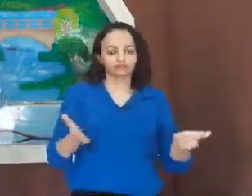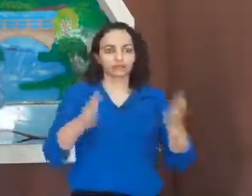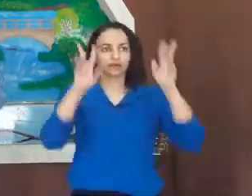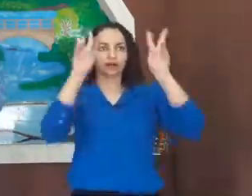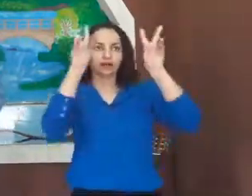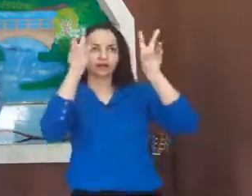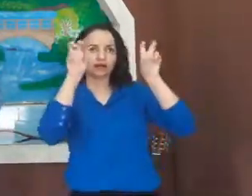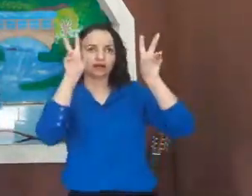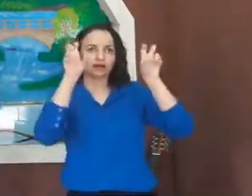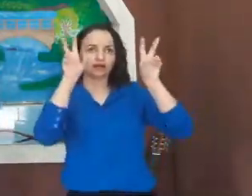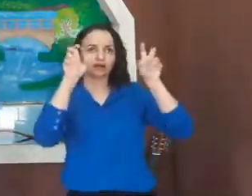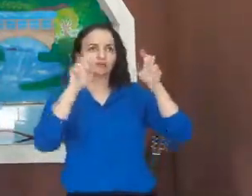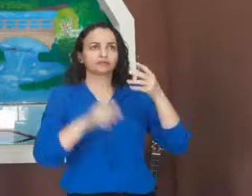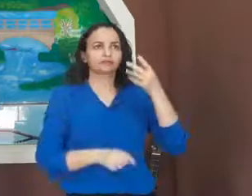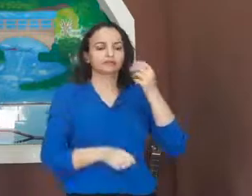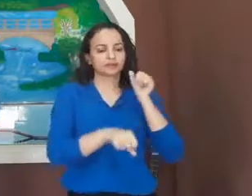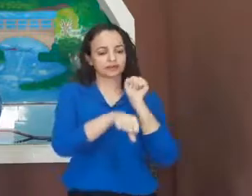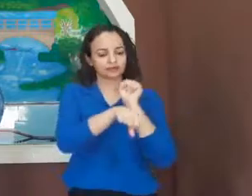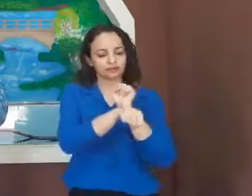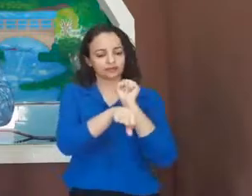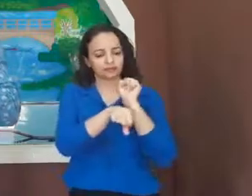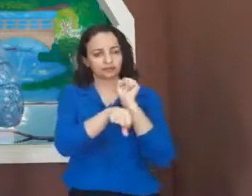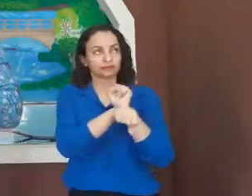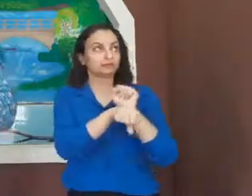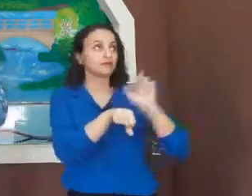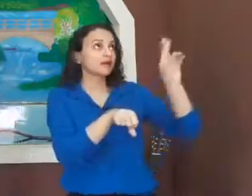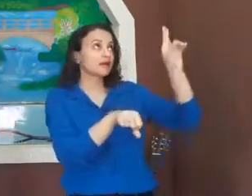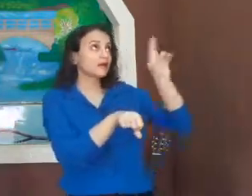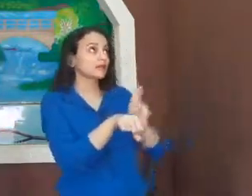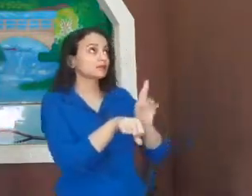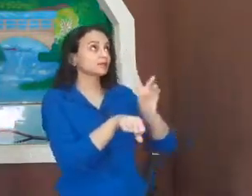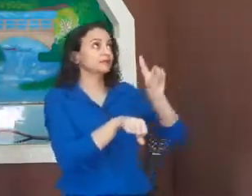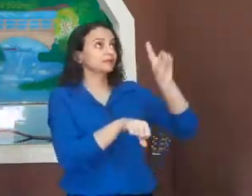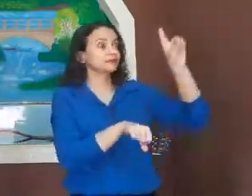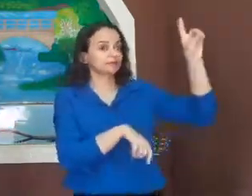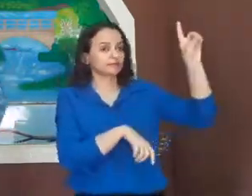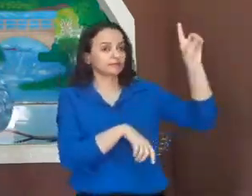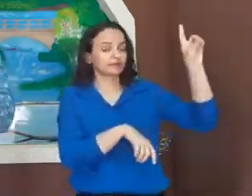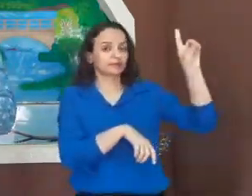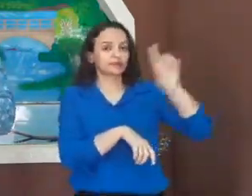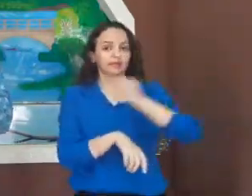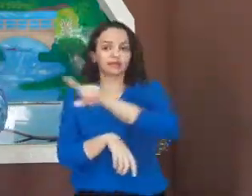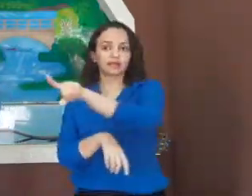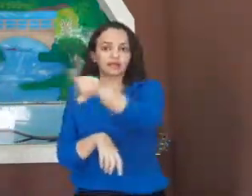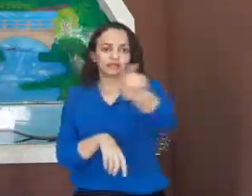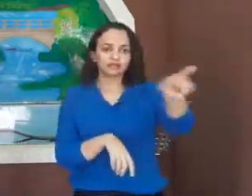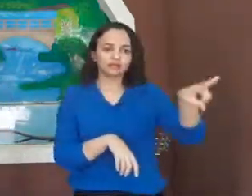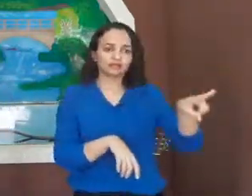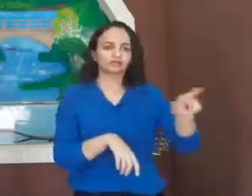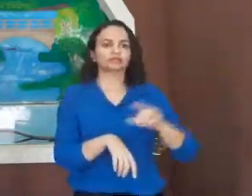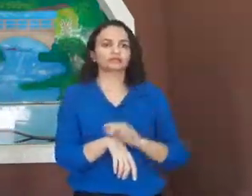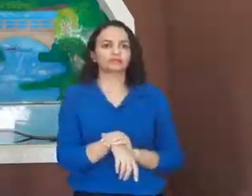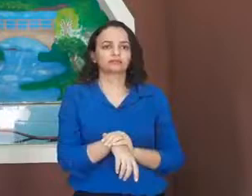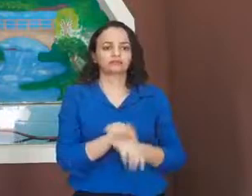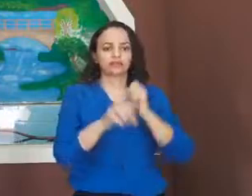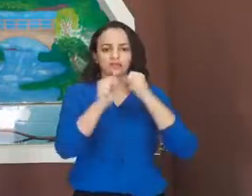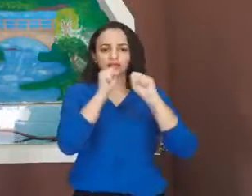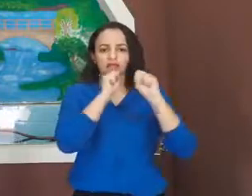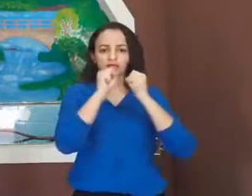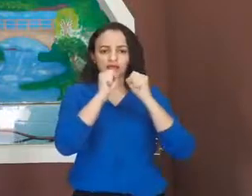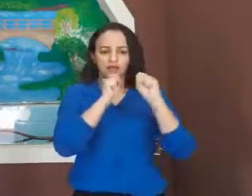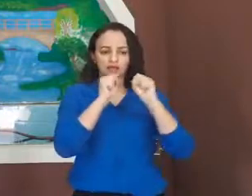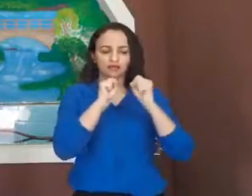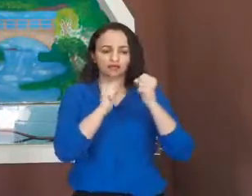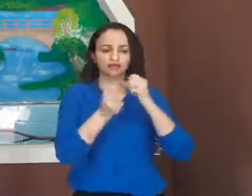hoje sobre esperar no Senhor. Espere no Senhor. O Salmo 130, ele coloca